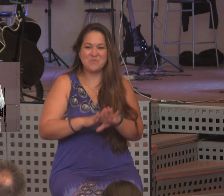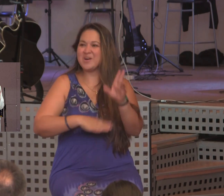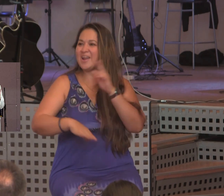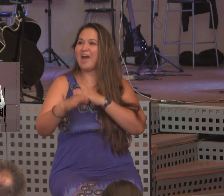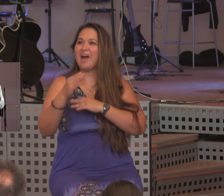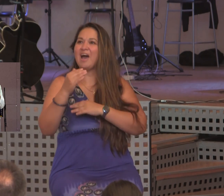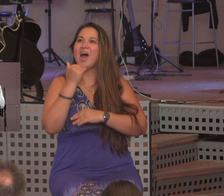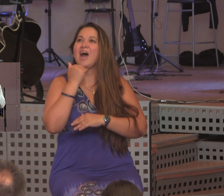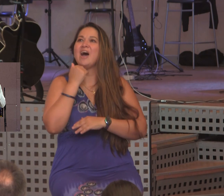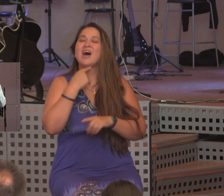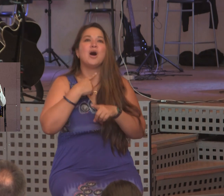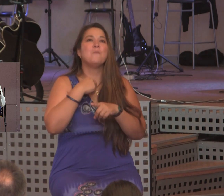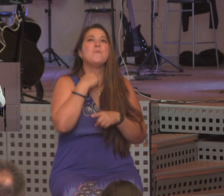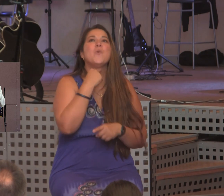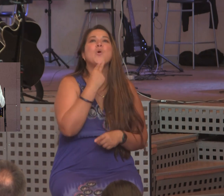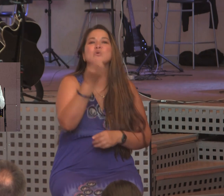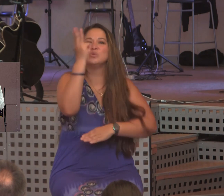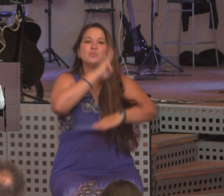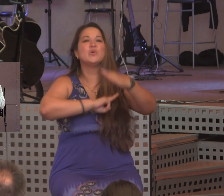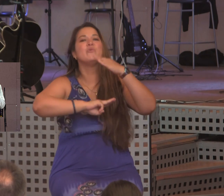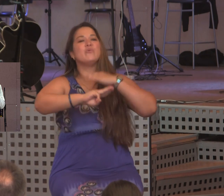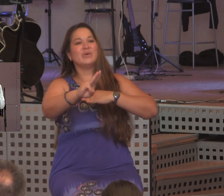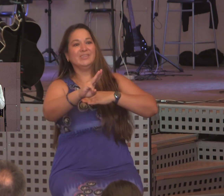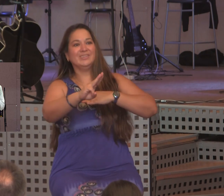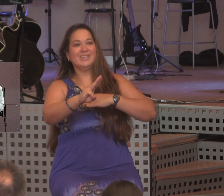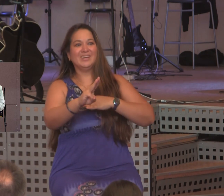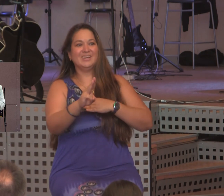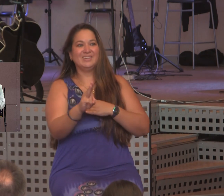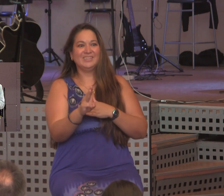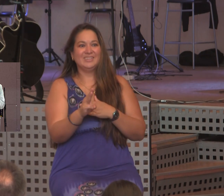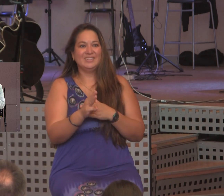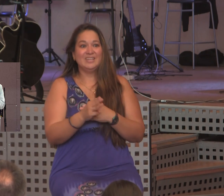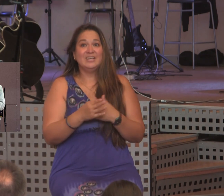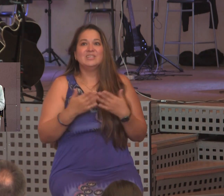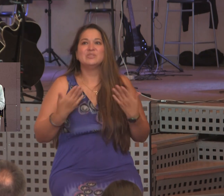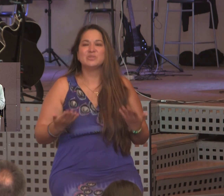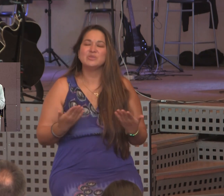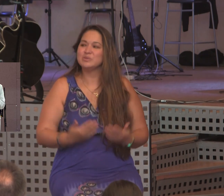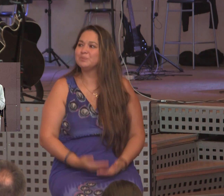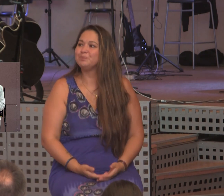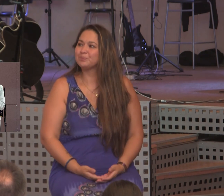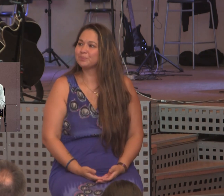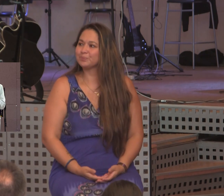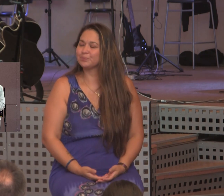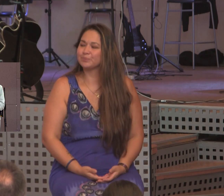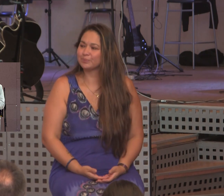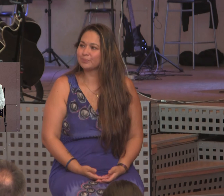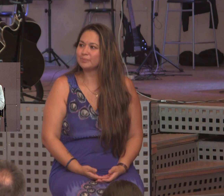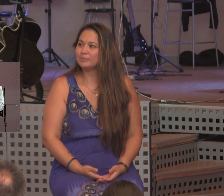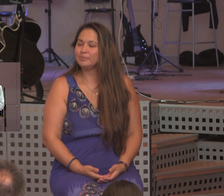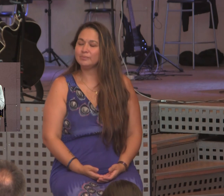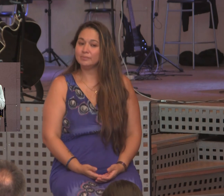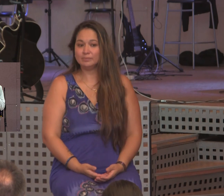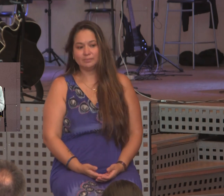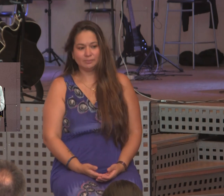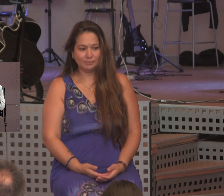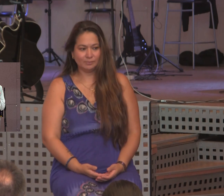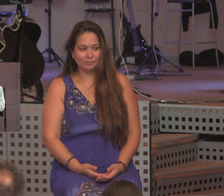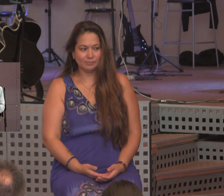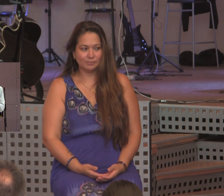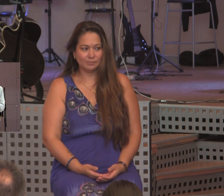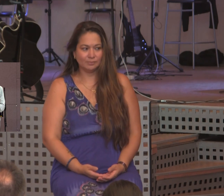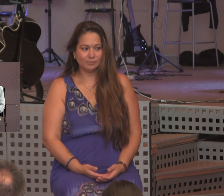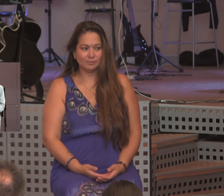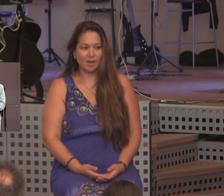voz profética del mayor de los profetas que ha existido y existirá nunca jamás, que se